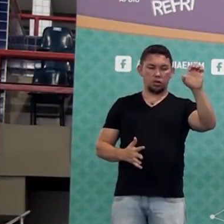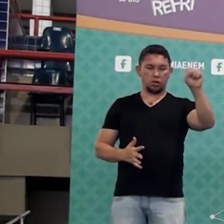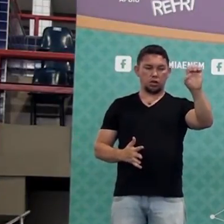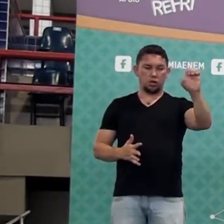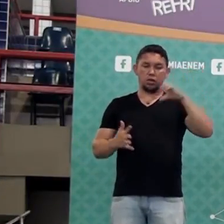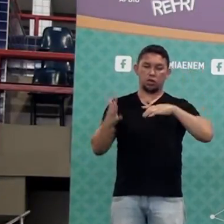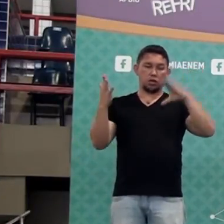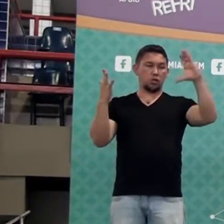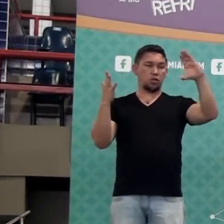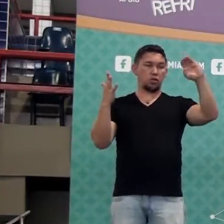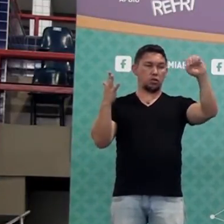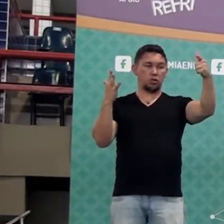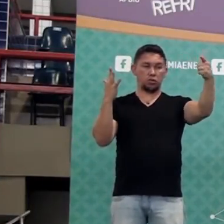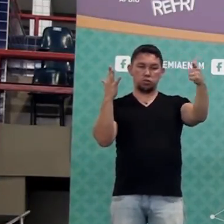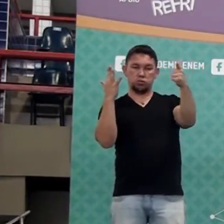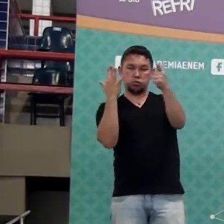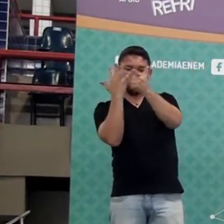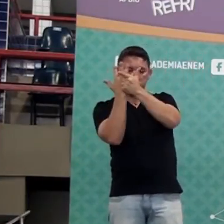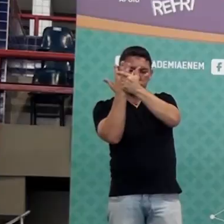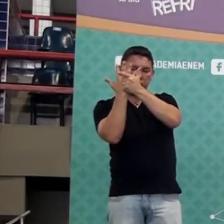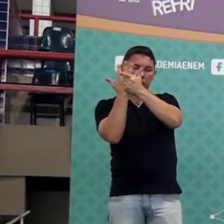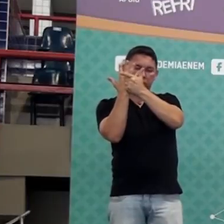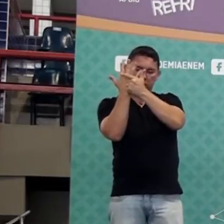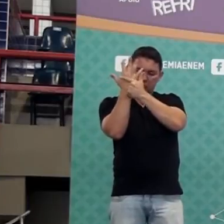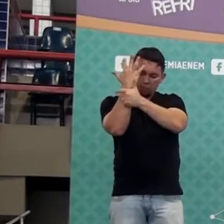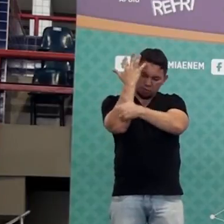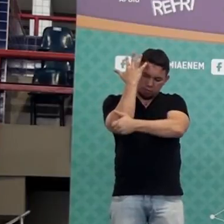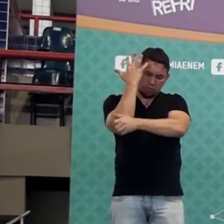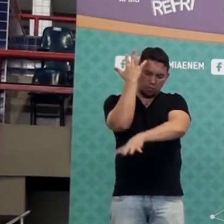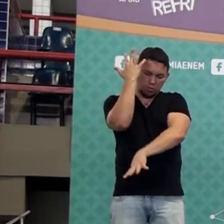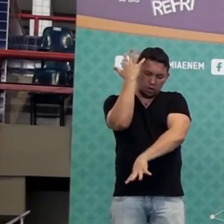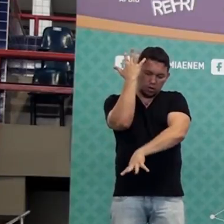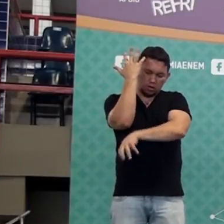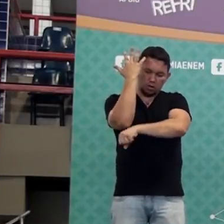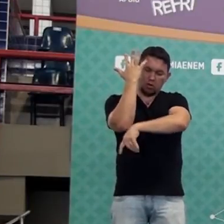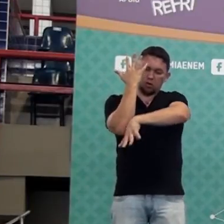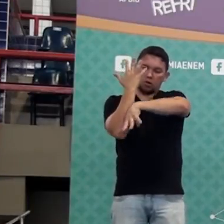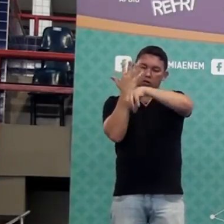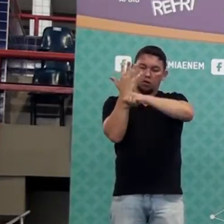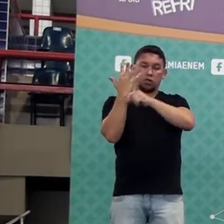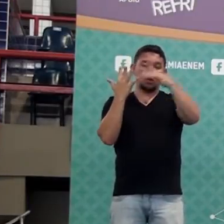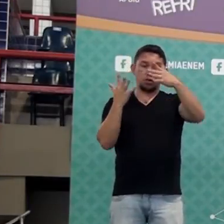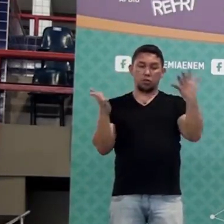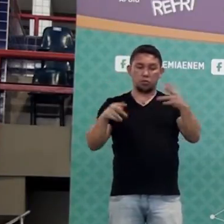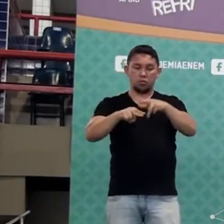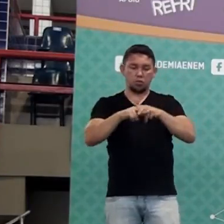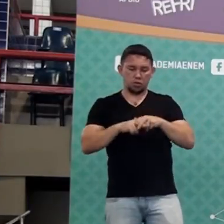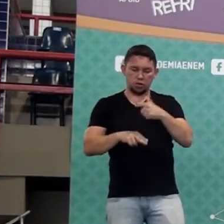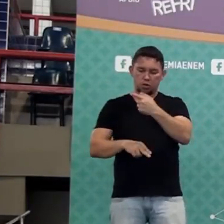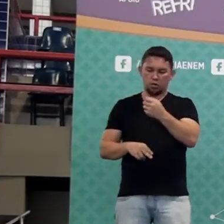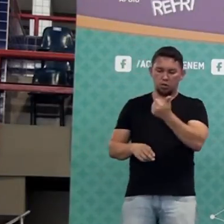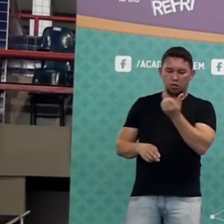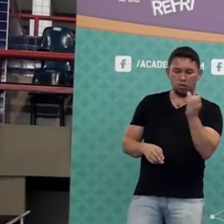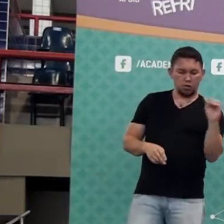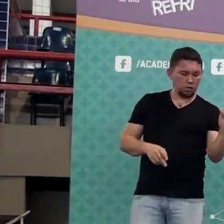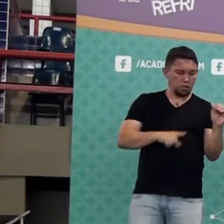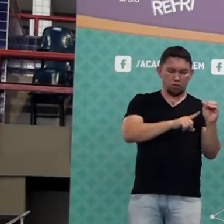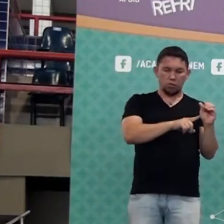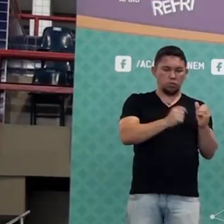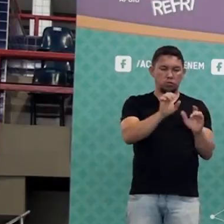fotossíntese? CO2. Então, o CO2 que está sendo queimado nesse ano de 2016, ele vai